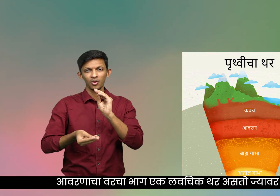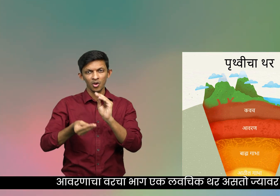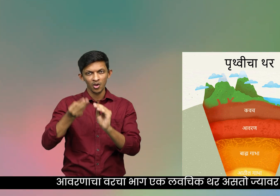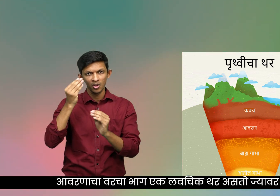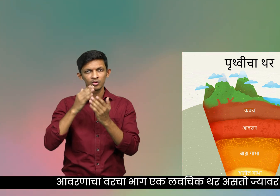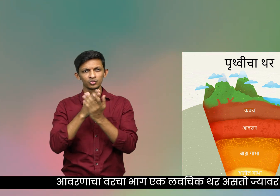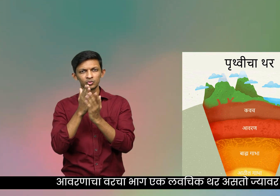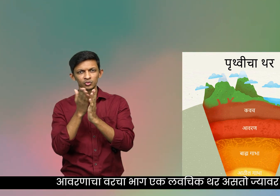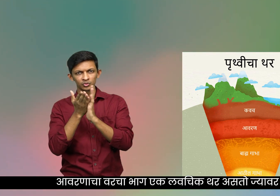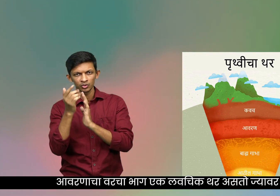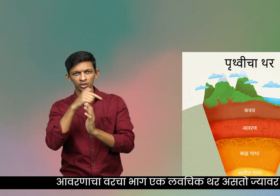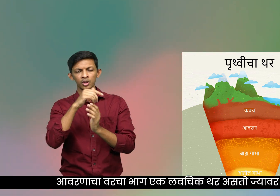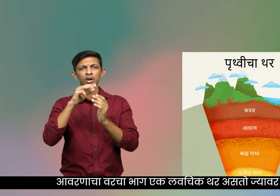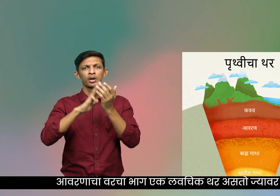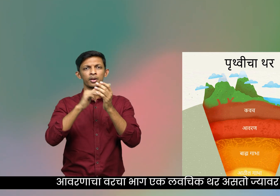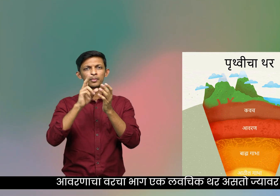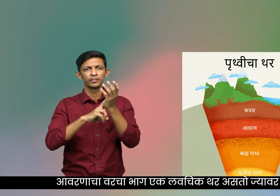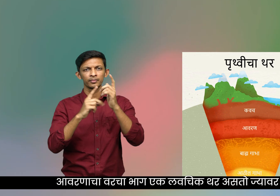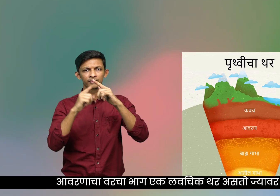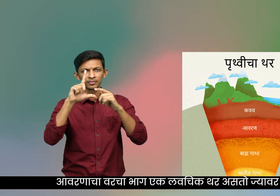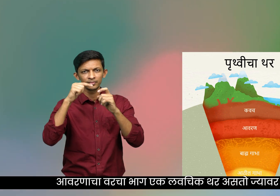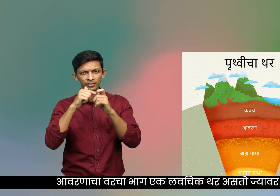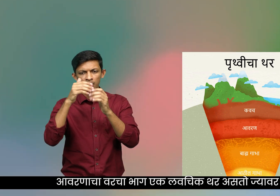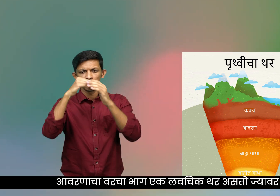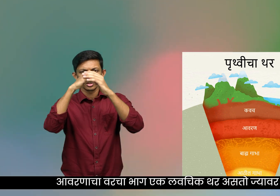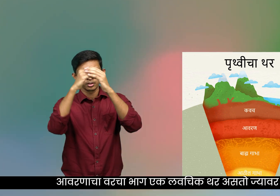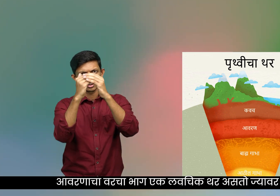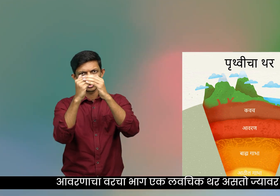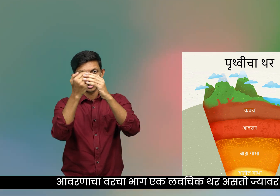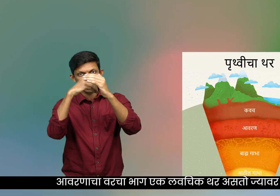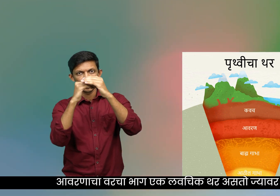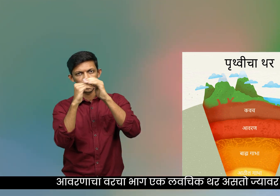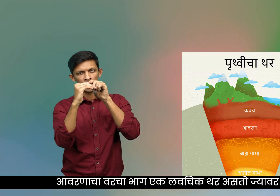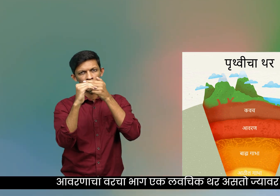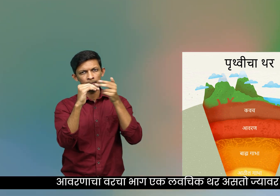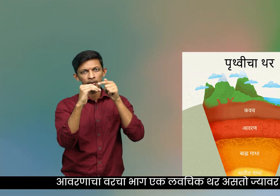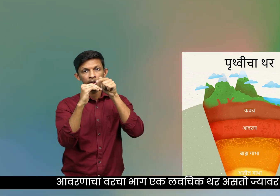आवरणाचा वरचा भाग एक लवचिक थर असतो ज्यावर कवच तरंगते.